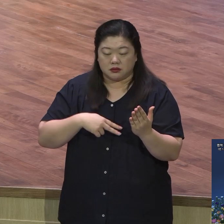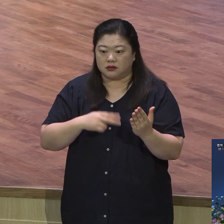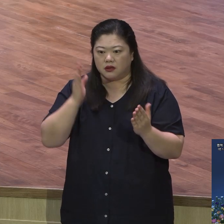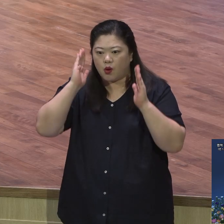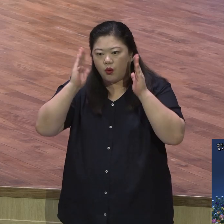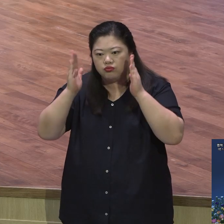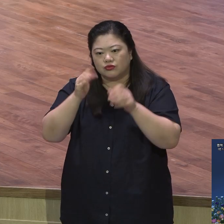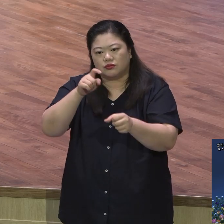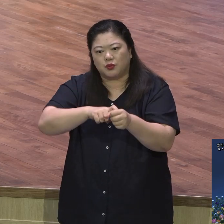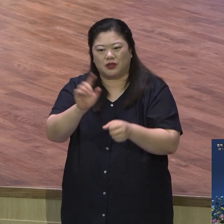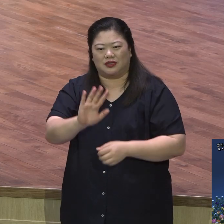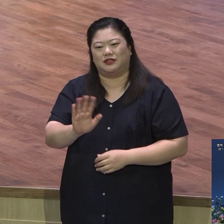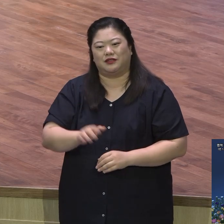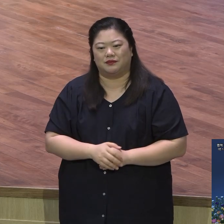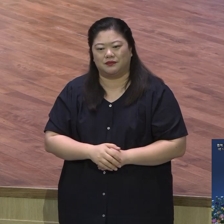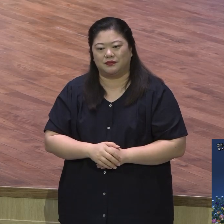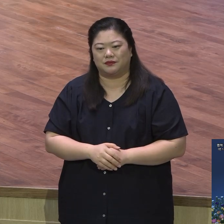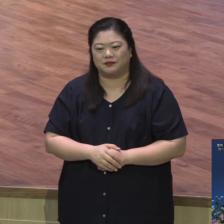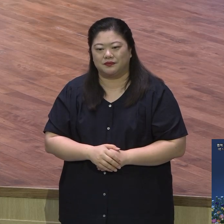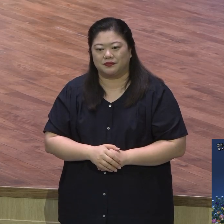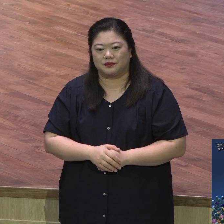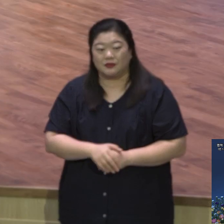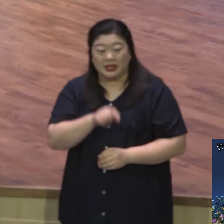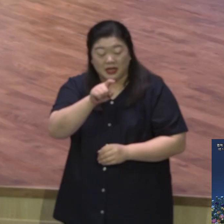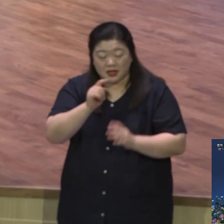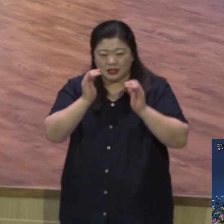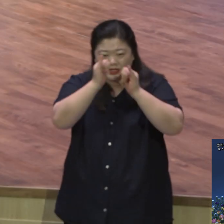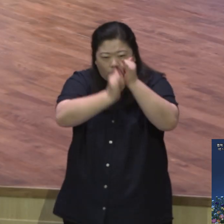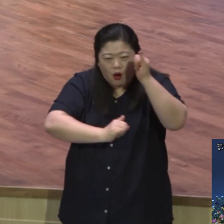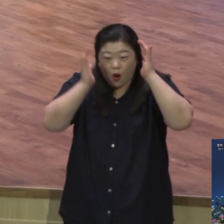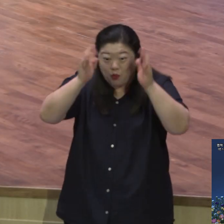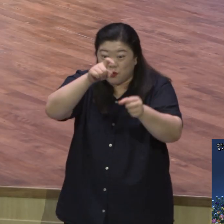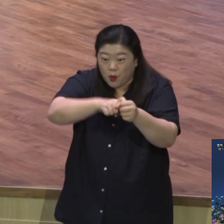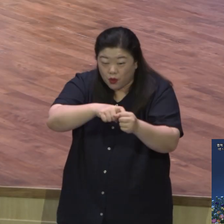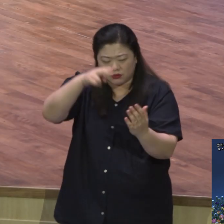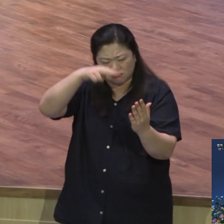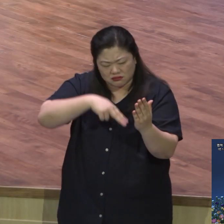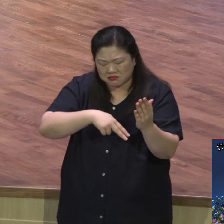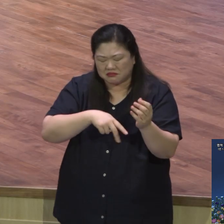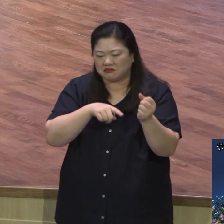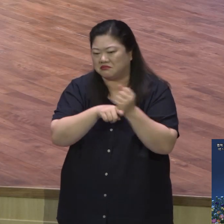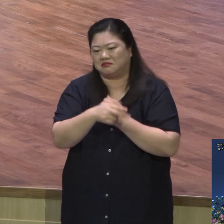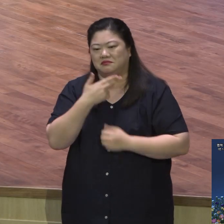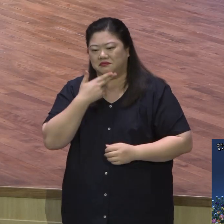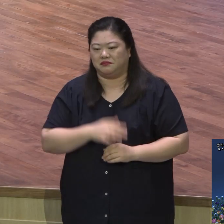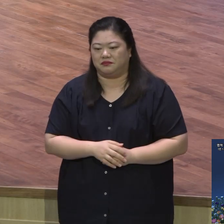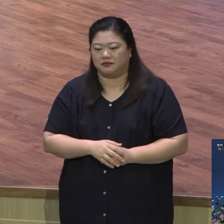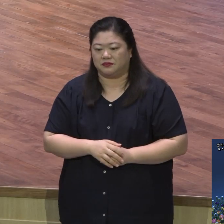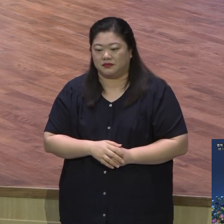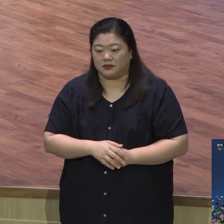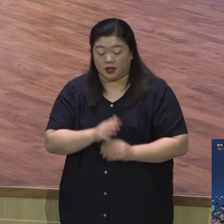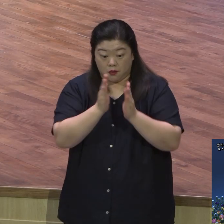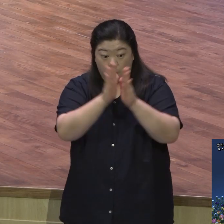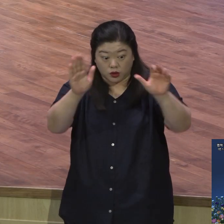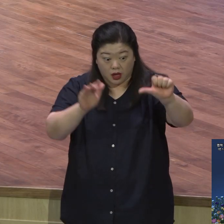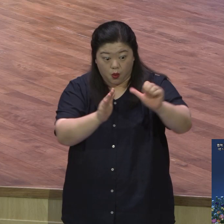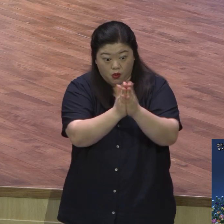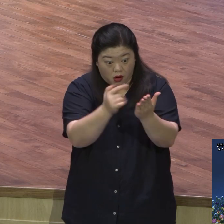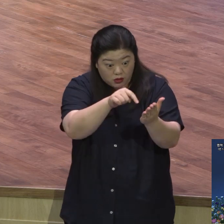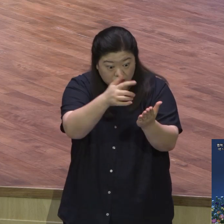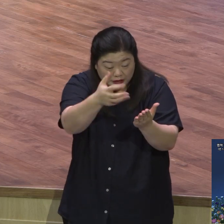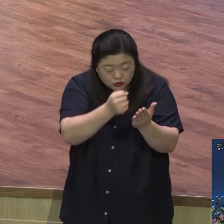그렇게 여러분이 예배 참석하면 아무 의미가 없습니다. 모든 것은 다 영적으로 여러분이 보시기